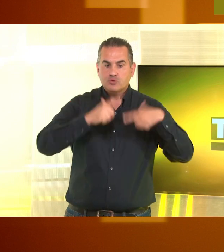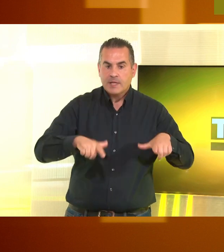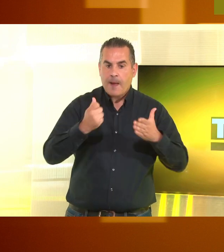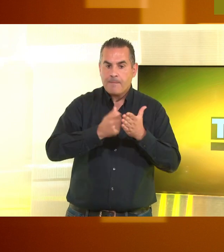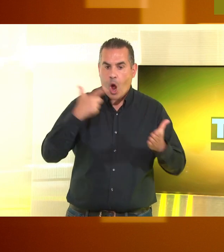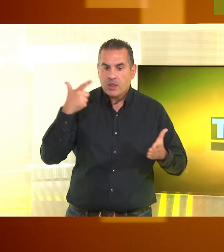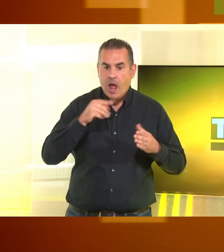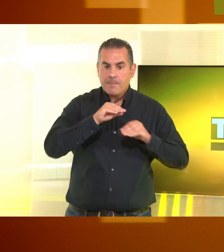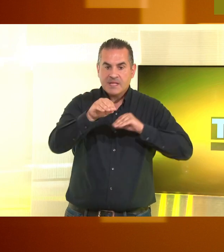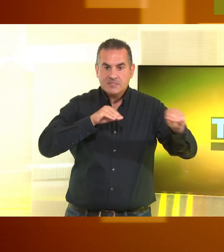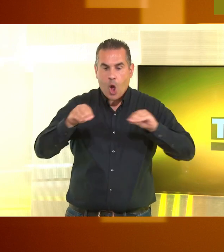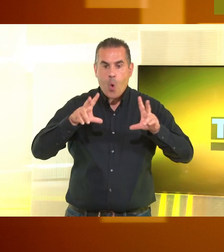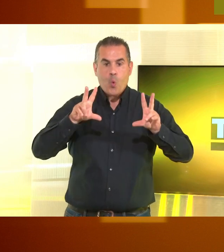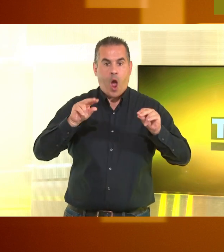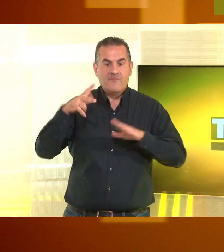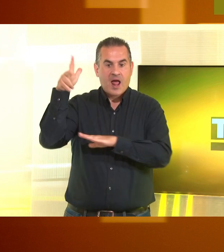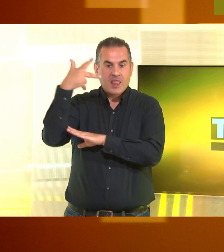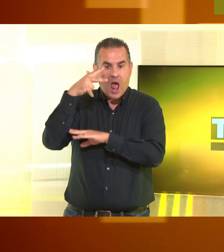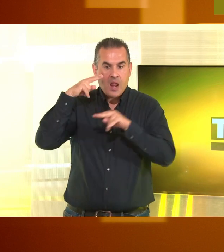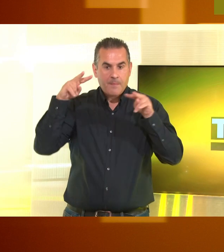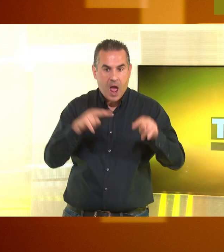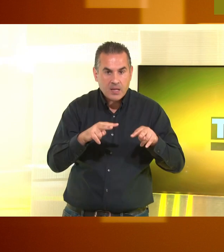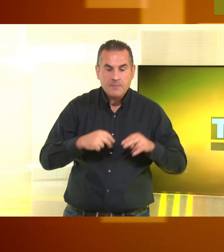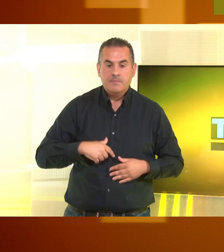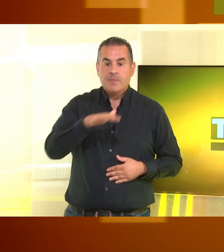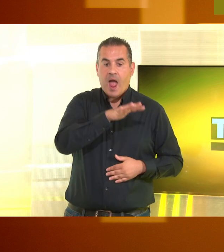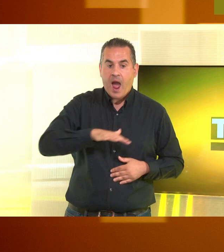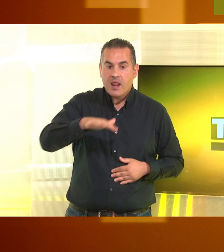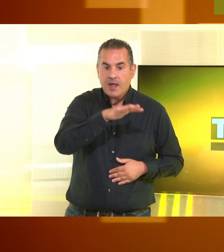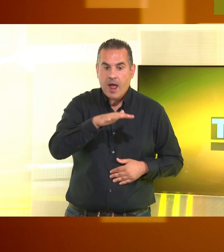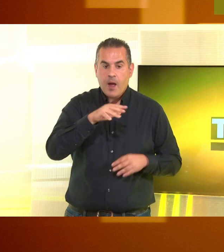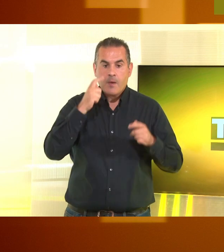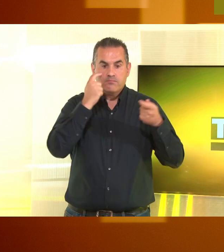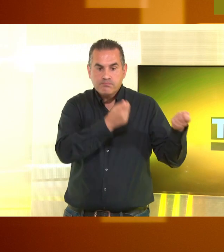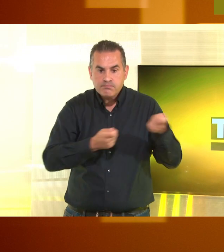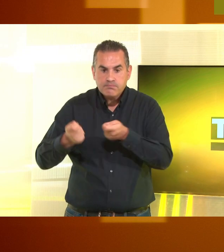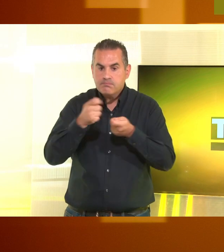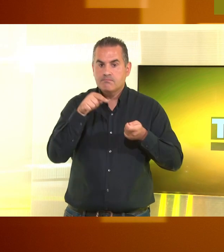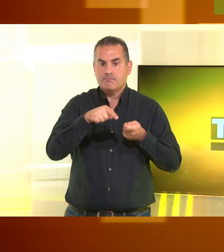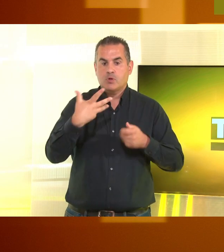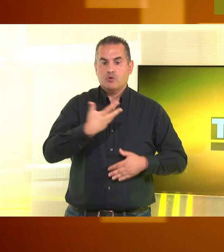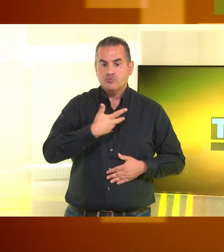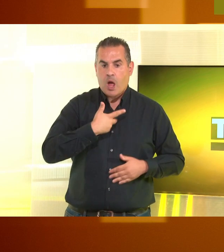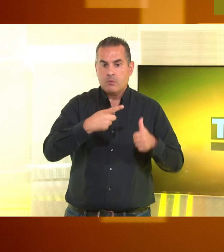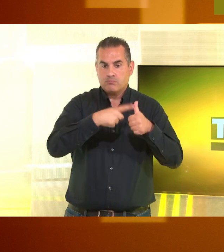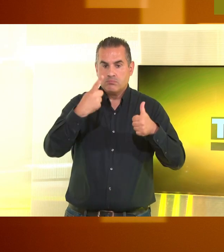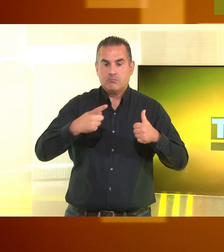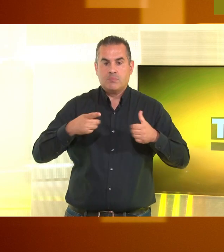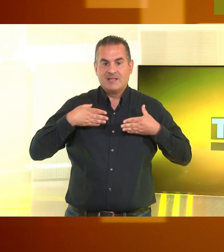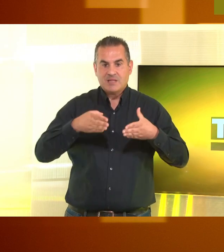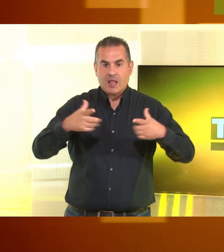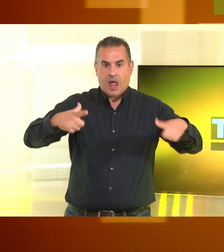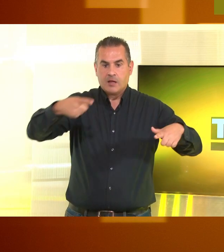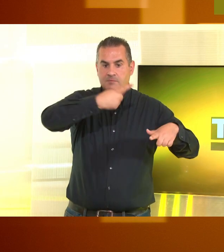Carrefour di Viale Marconi. Le telecamere hanno due funzioni principali. Alcune sono dedicate alla lettura delle targhe dei veicoli per tenere